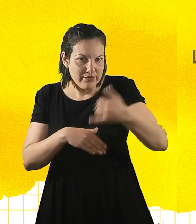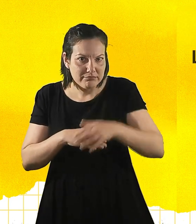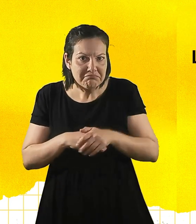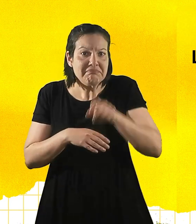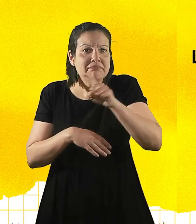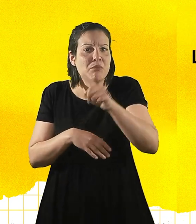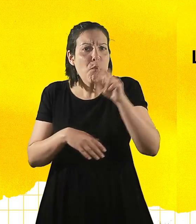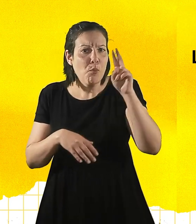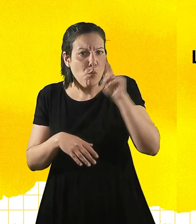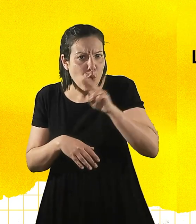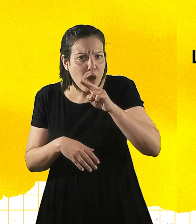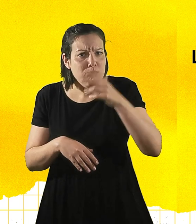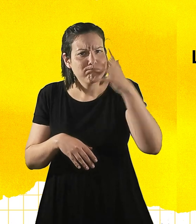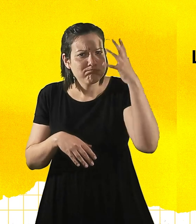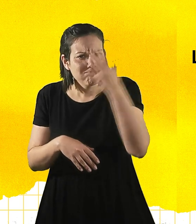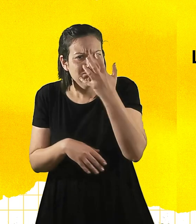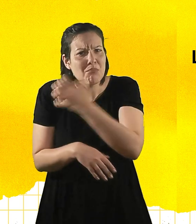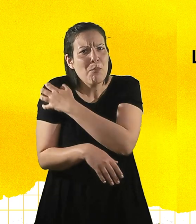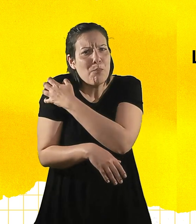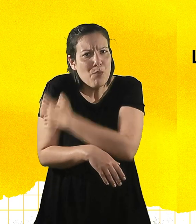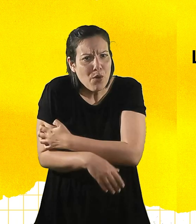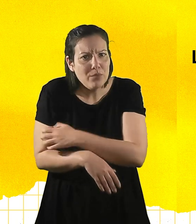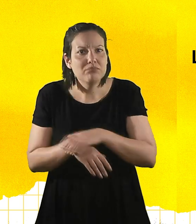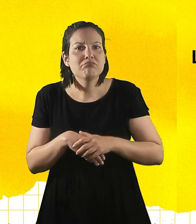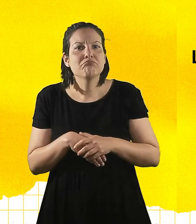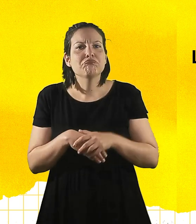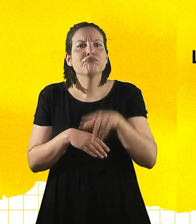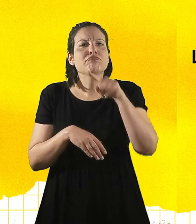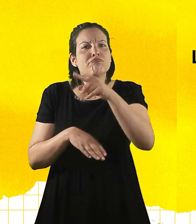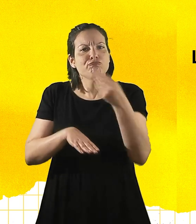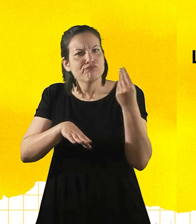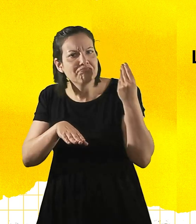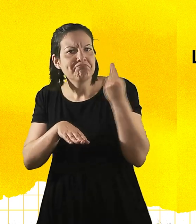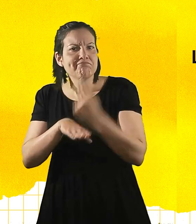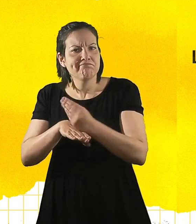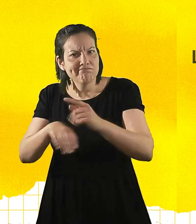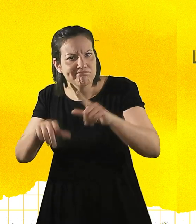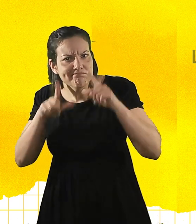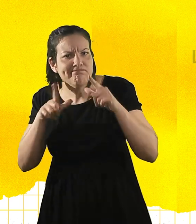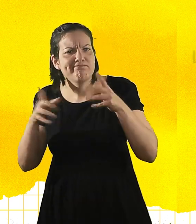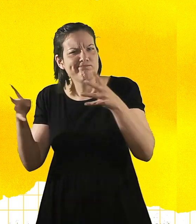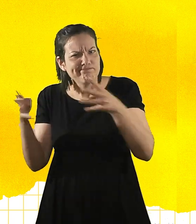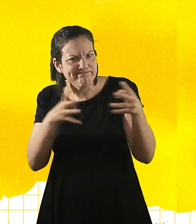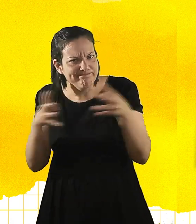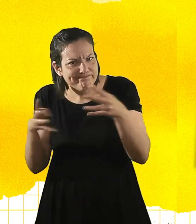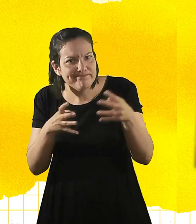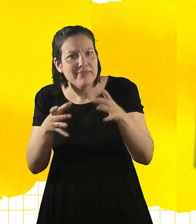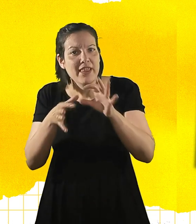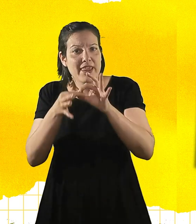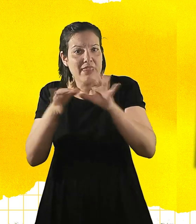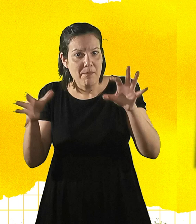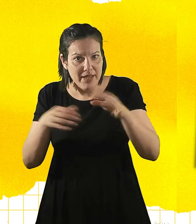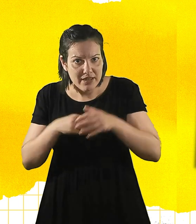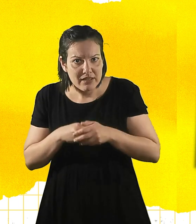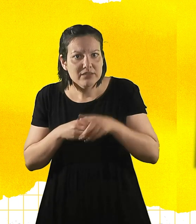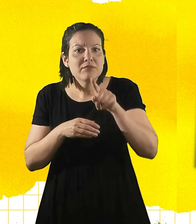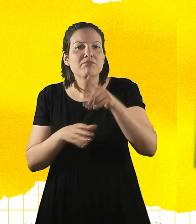Mujer, negra y pobre, fue protagonista de las guerras de la independencia, integrando el ejército